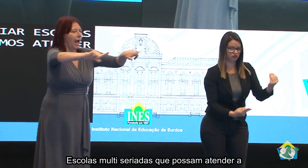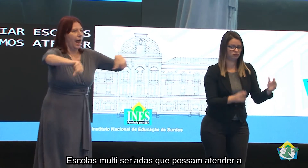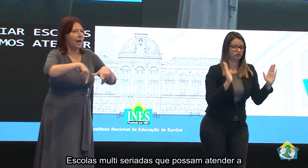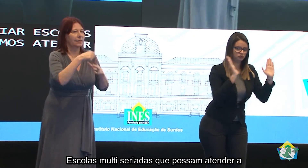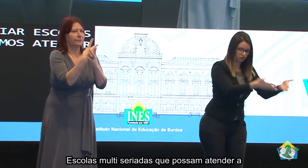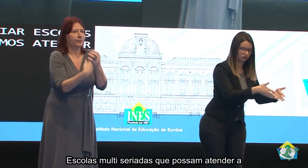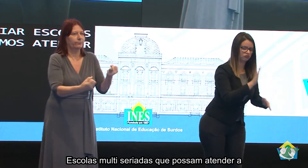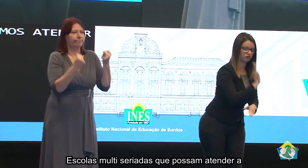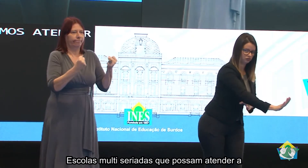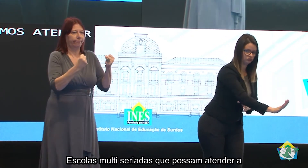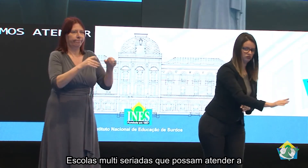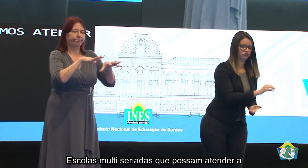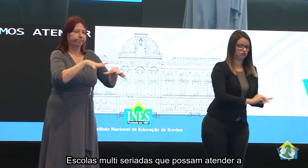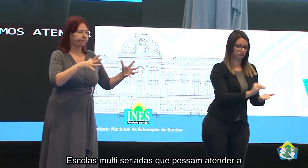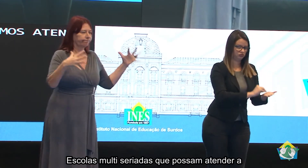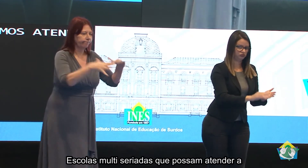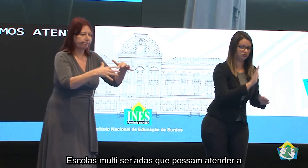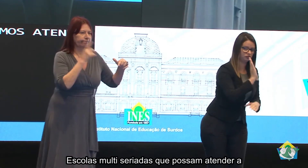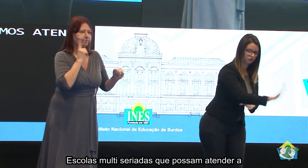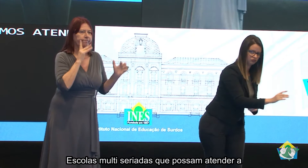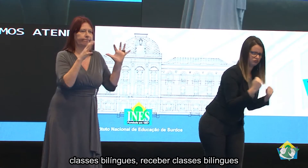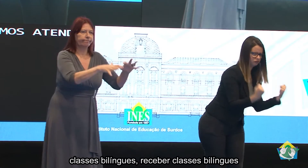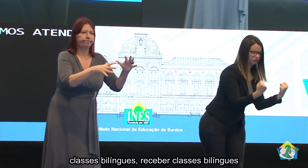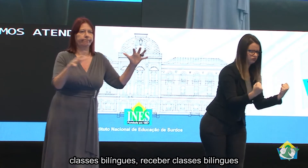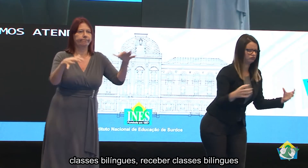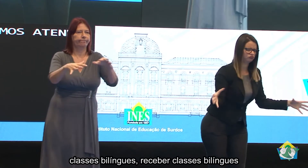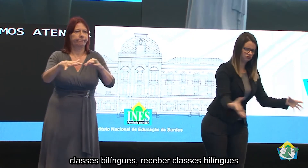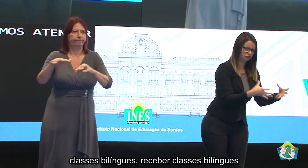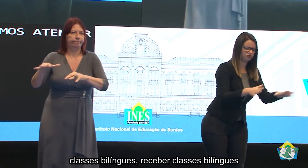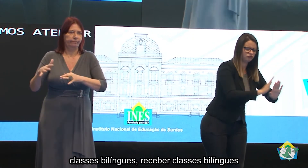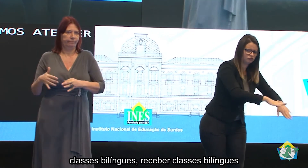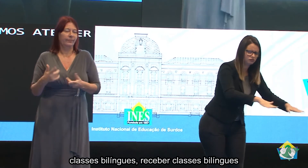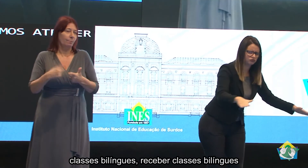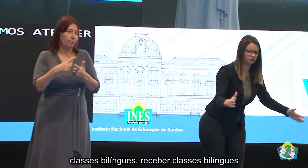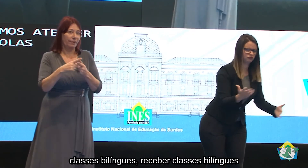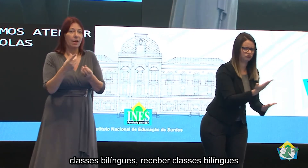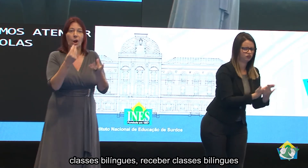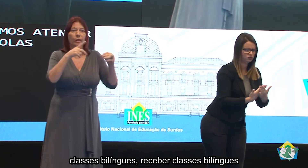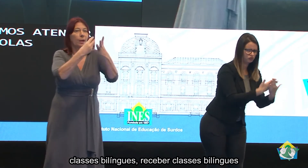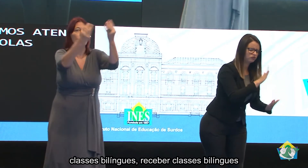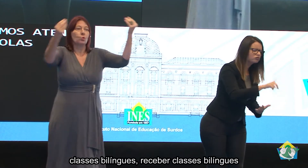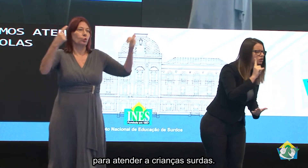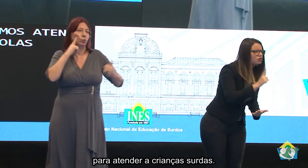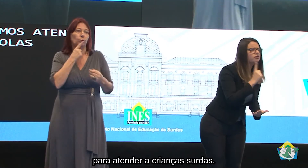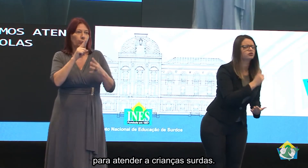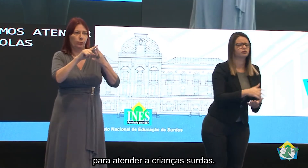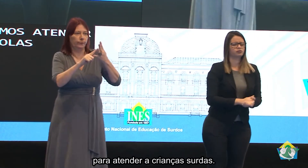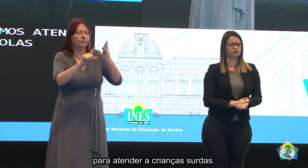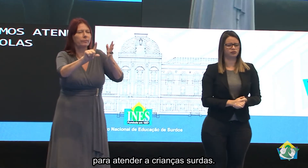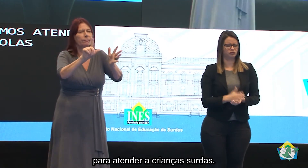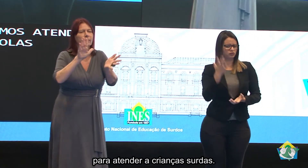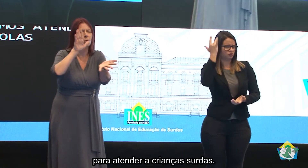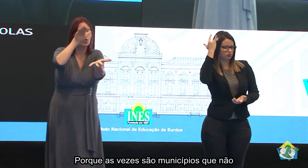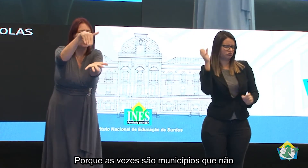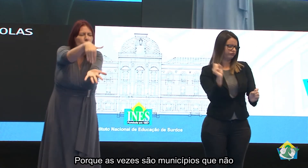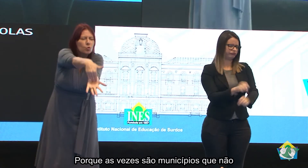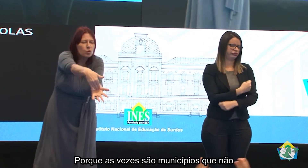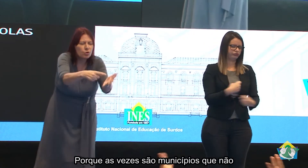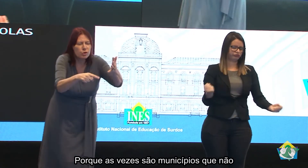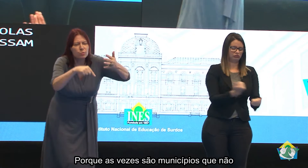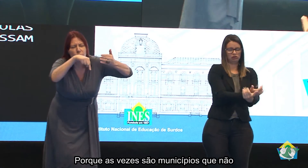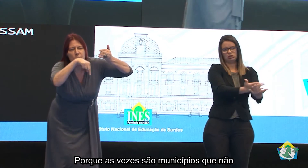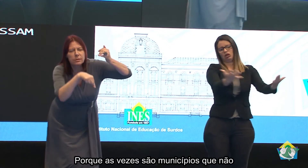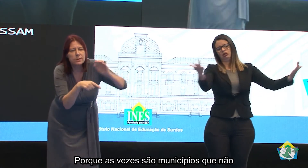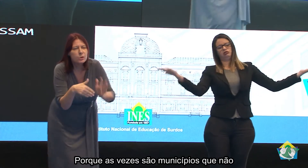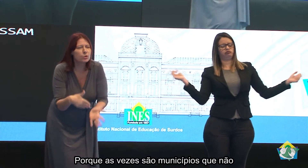Escolas multisseriadas que possam atender a classes bilíngues, receber classes bilíngues para atender a crianças surdas. Porque